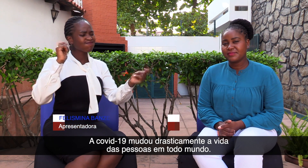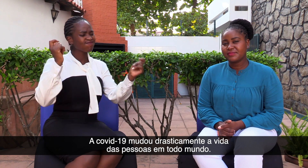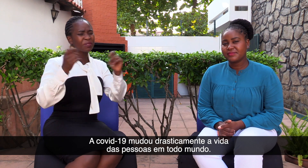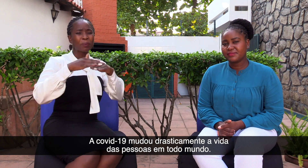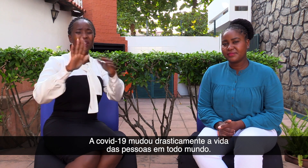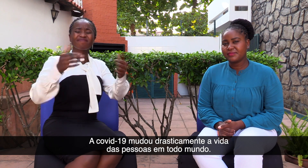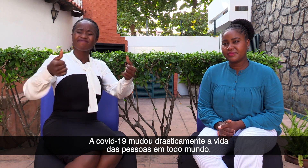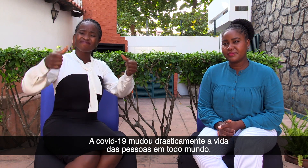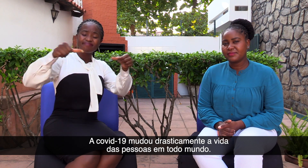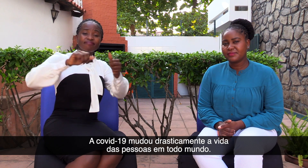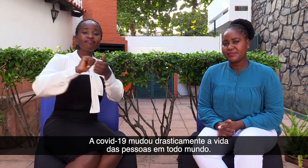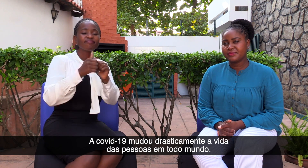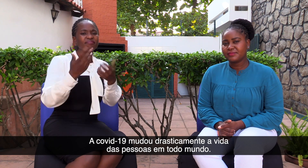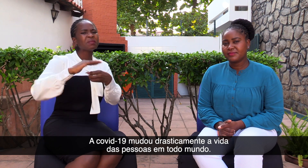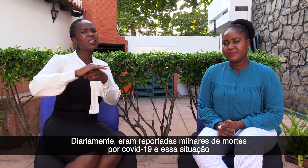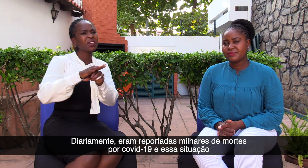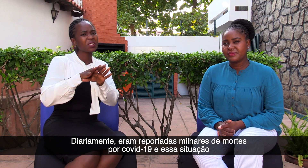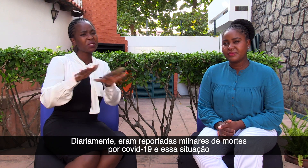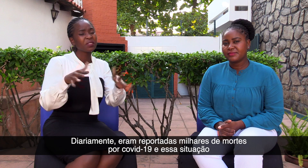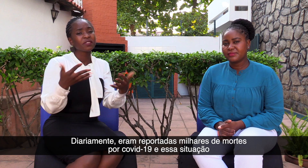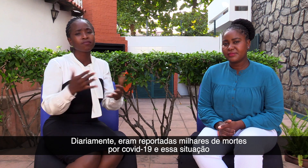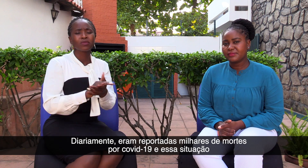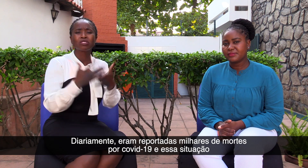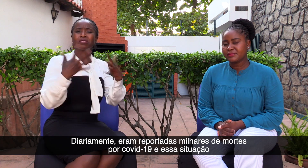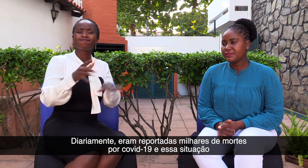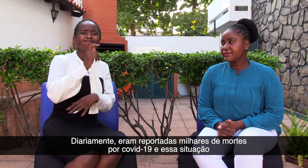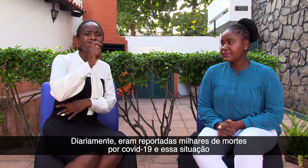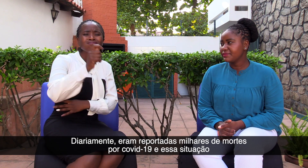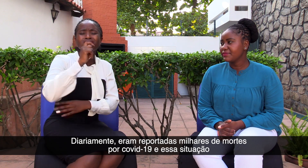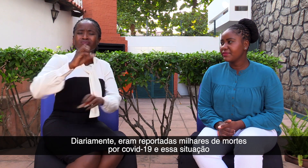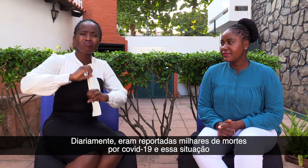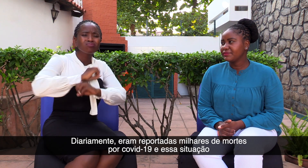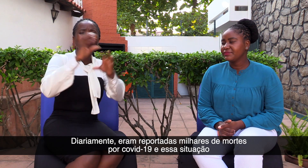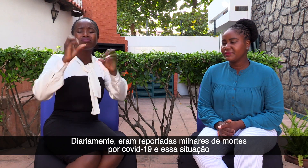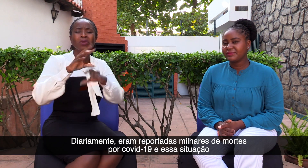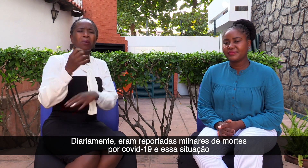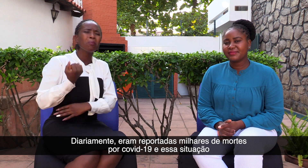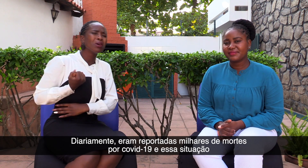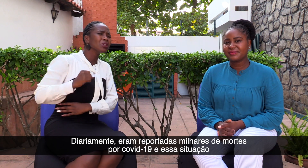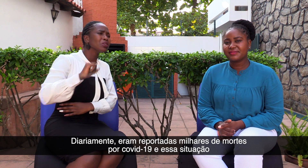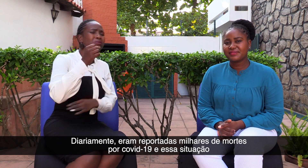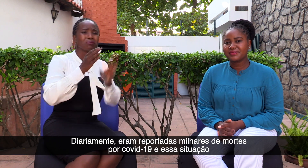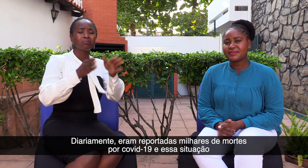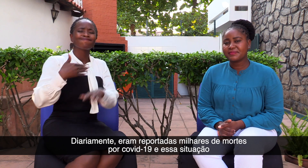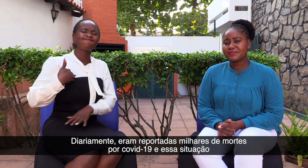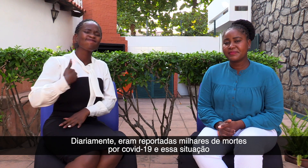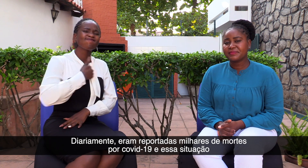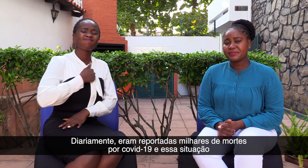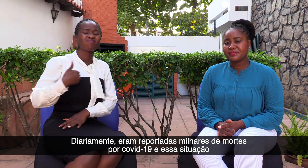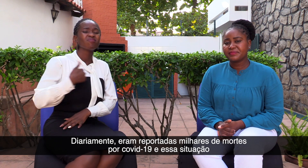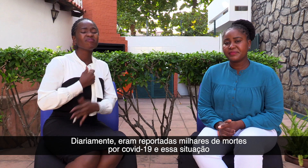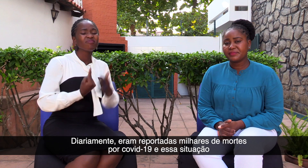a vida das pessoas em todo o mundo. Diariamente eram reportadas milhares de mortes por Covid-19 e